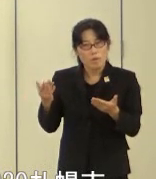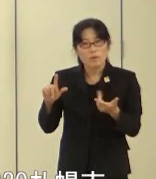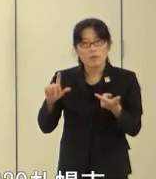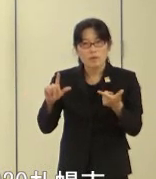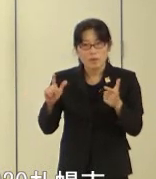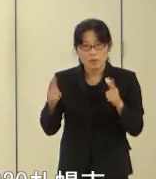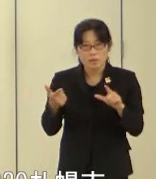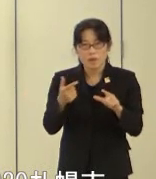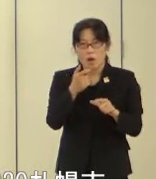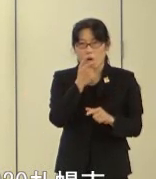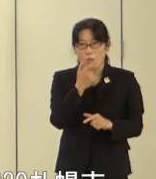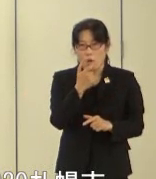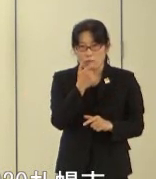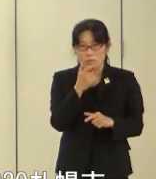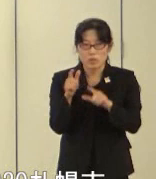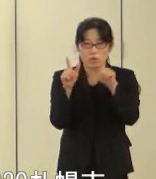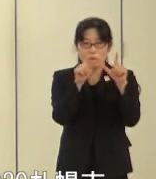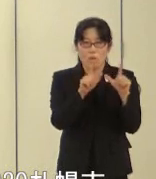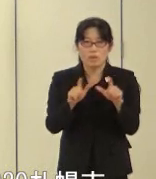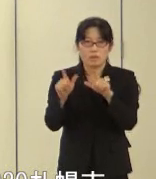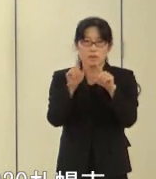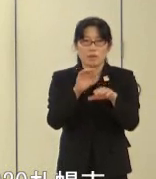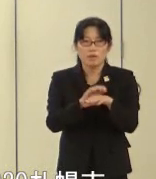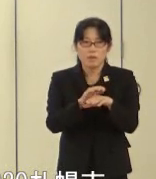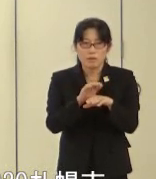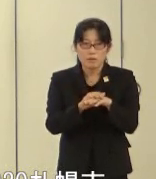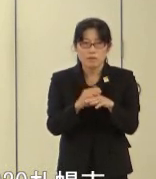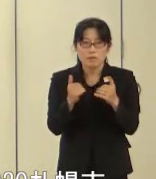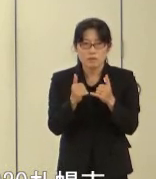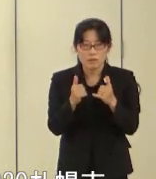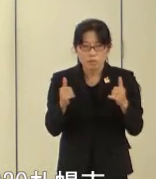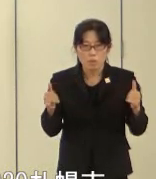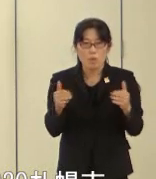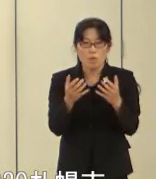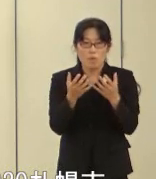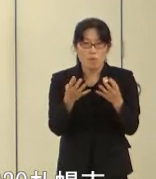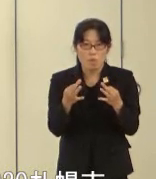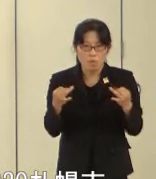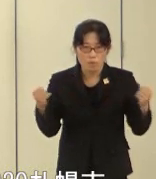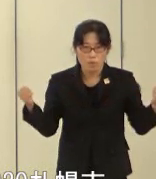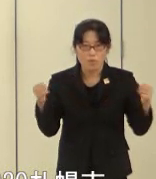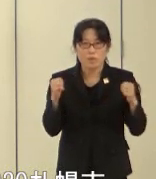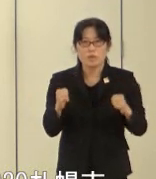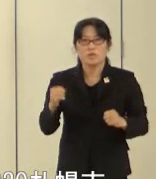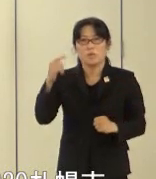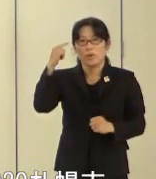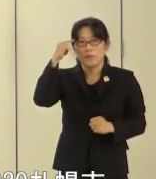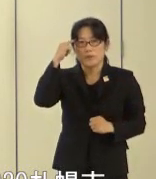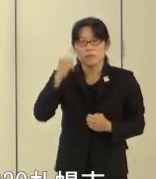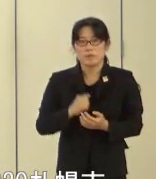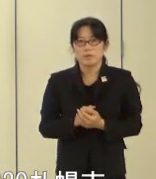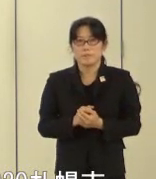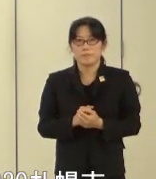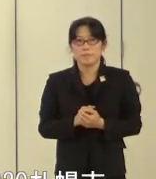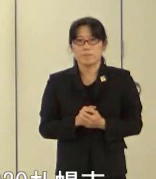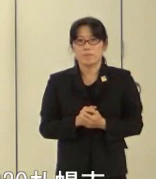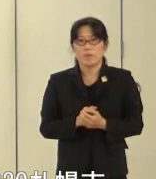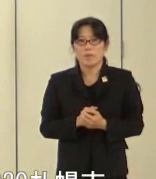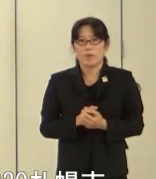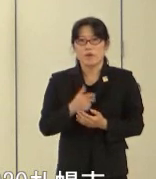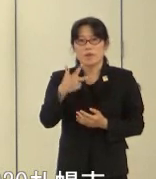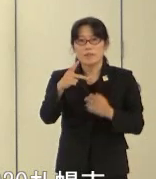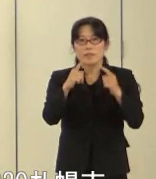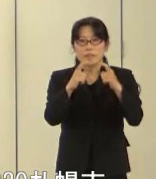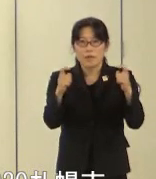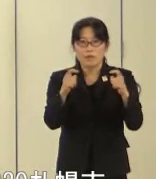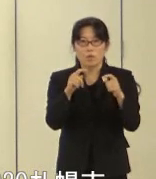み、お盆ということを過ごされた方も多いのではないかというふうに思います。市内の小